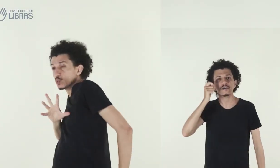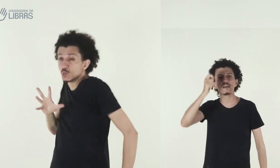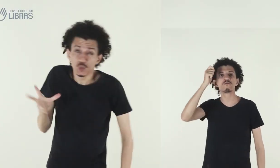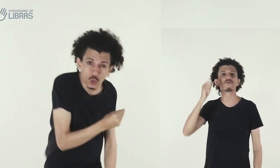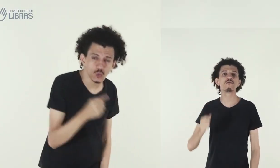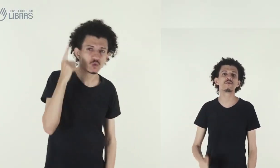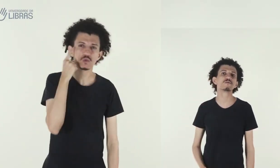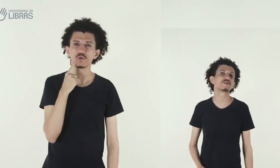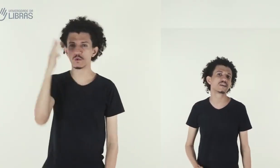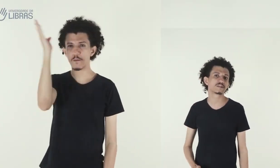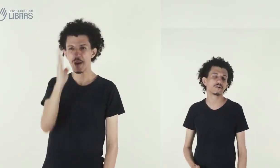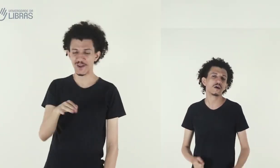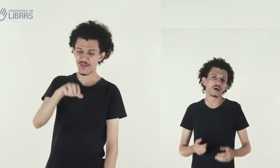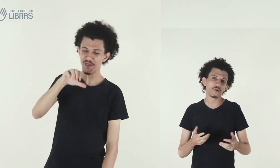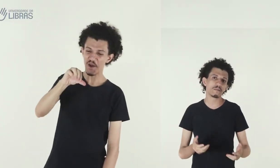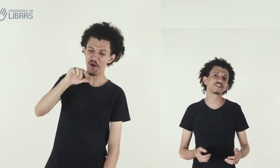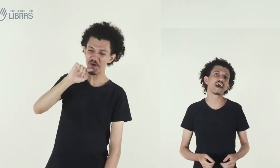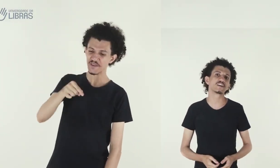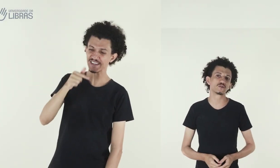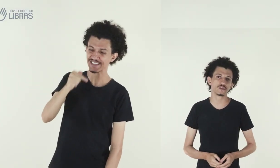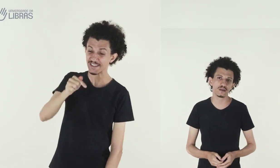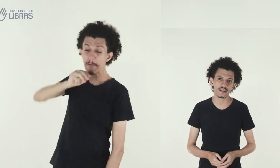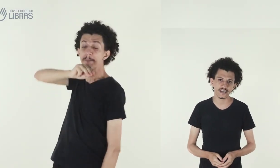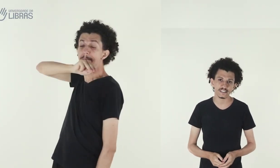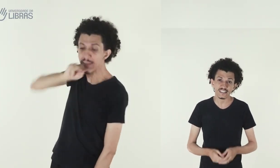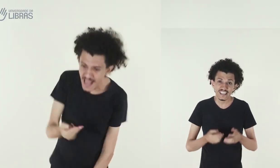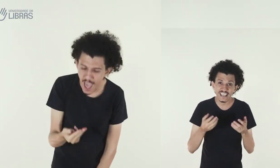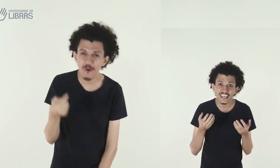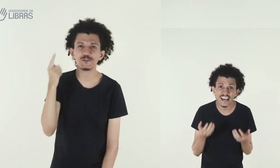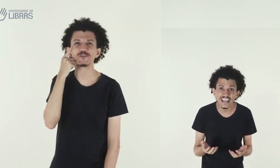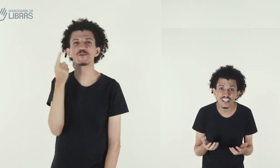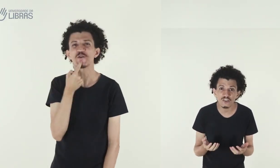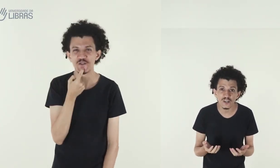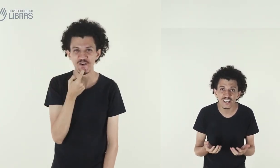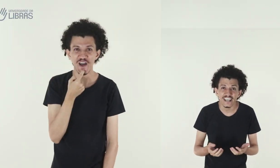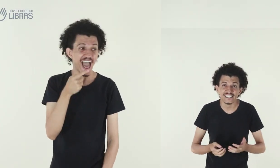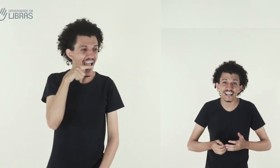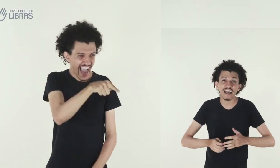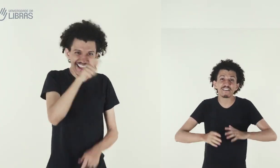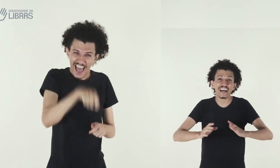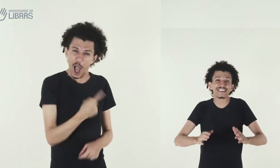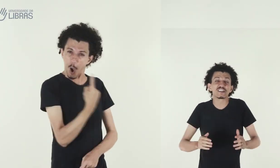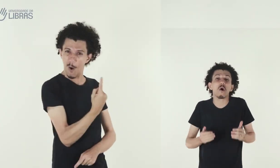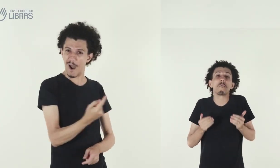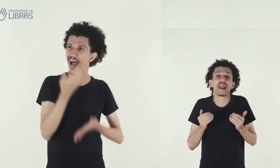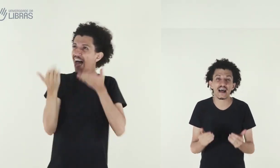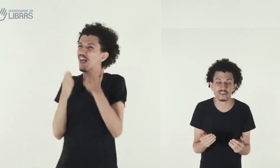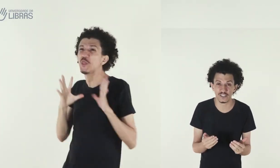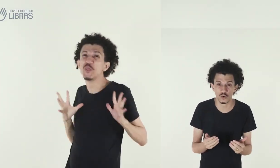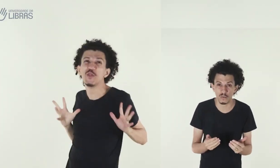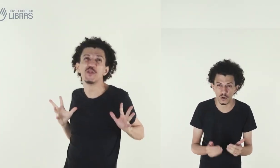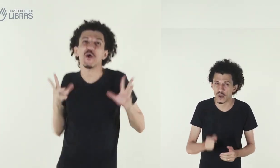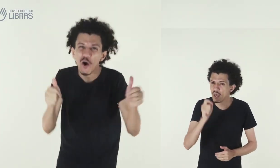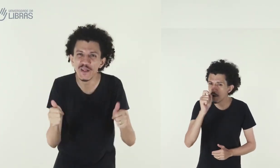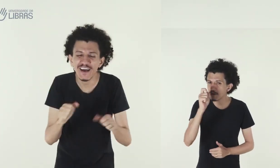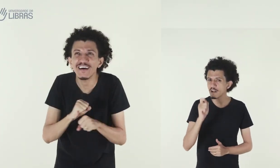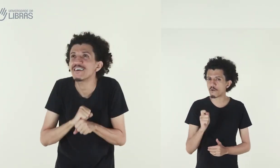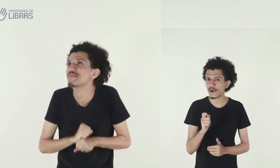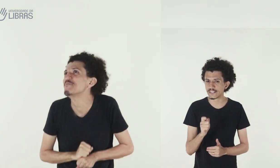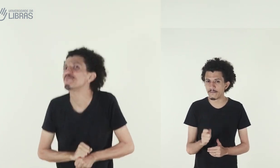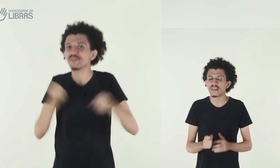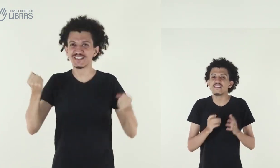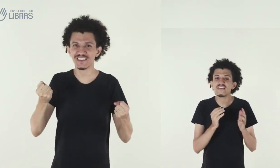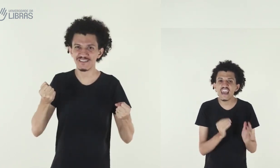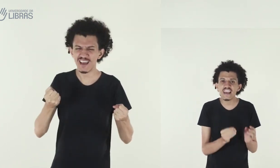Brasil, segundo o último censo do IBGE de 2010. E cá entre nós, já deve ter até dobrado esse número. E